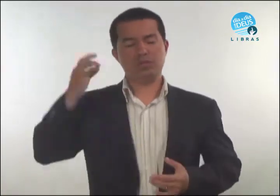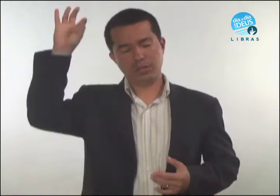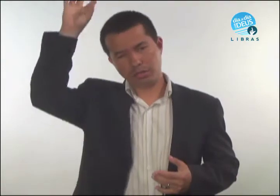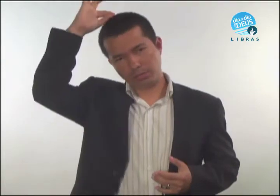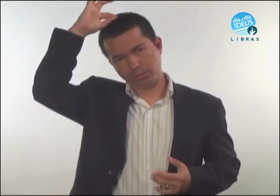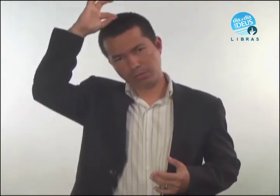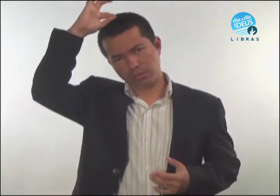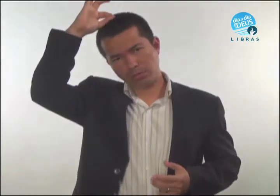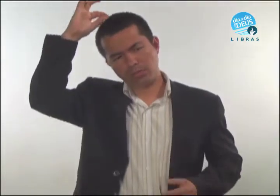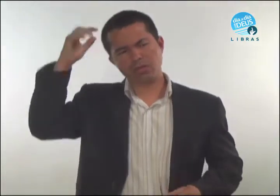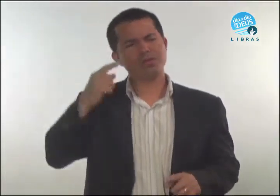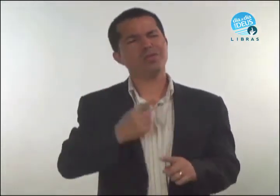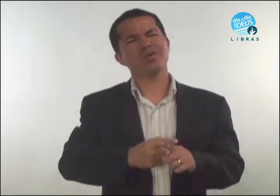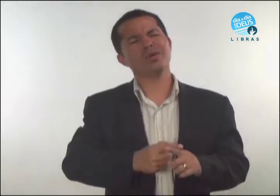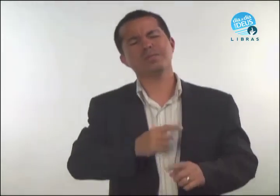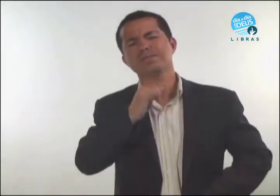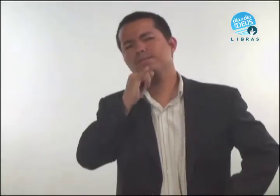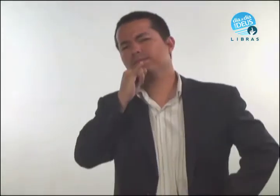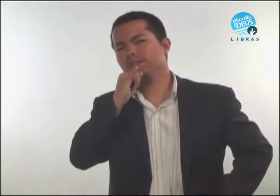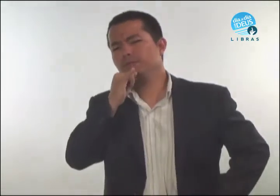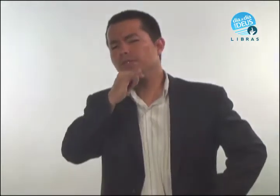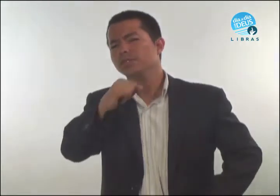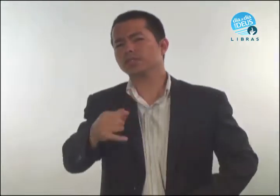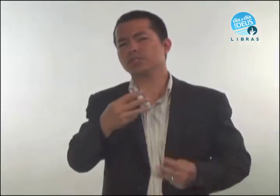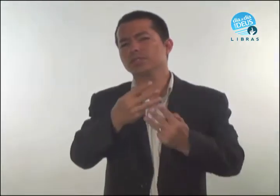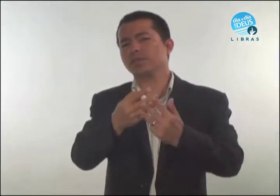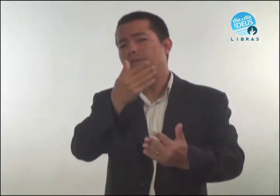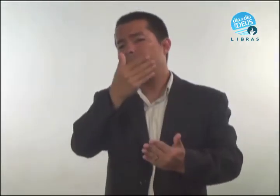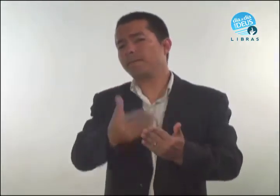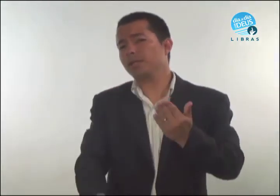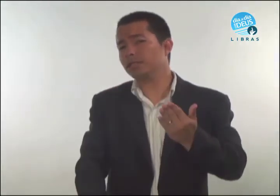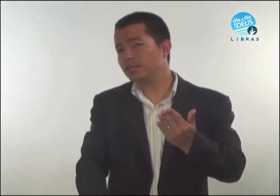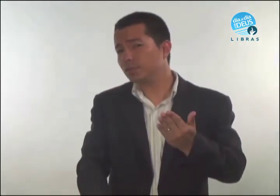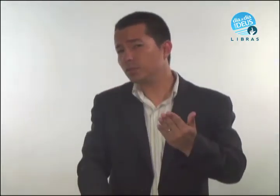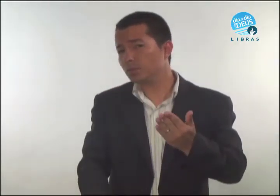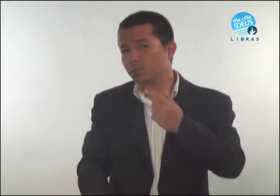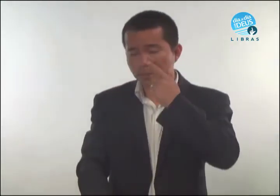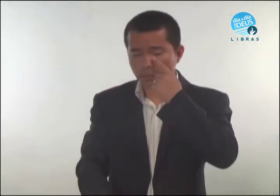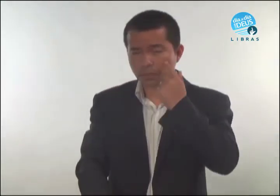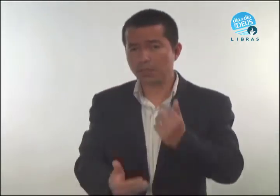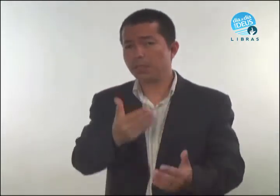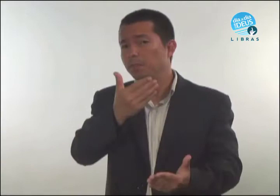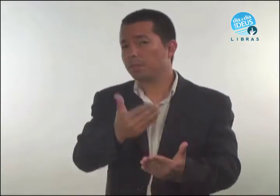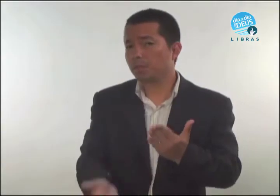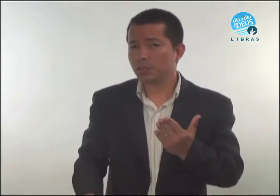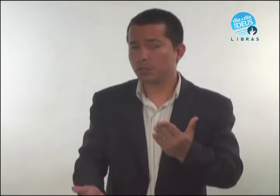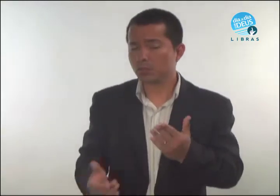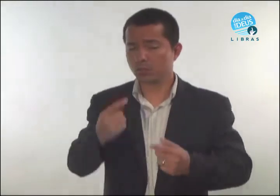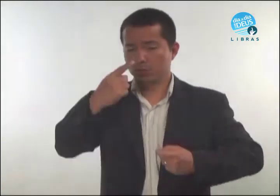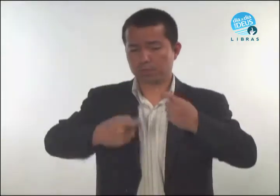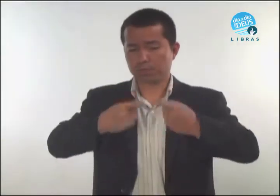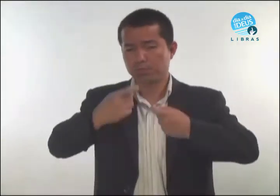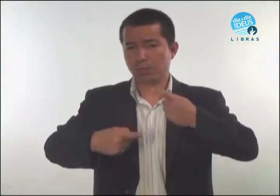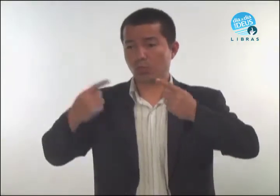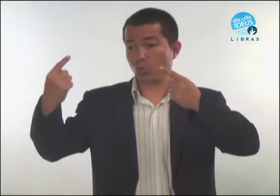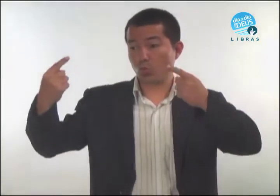Ele ganha uma grande batalha na cidade de Jericó, a mais forte, a mais